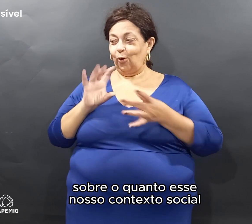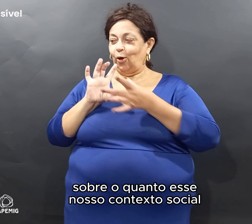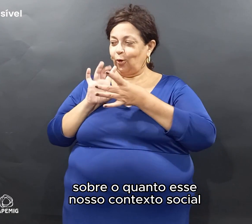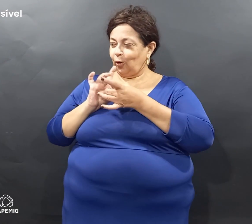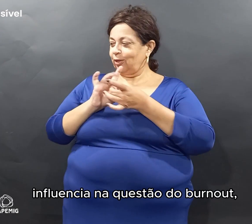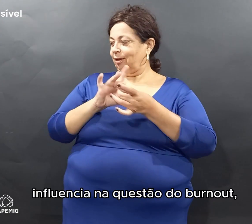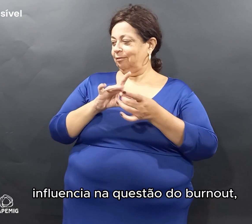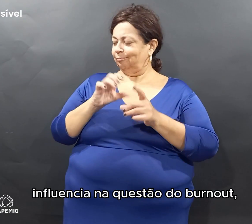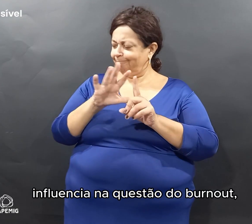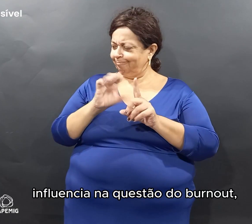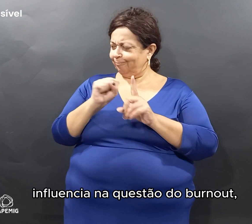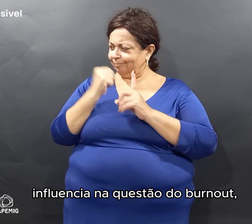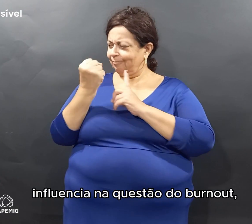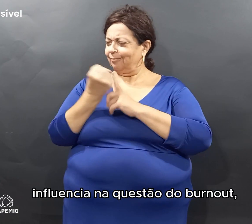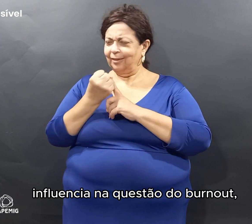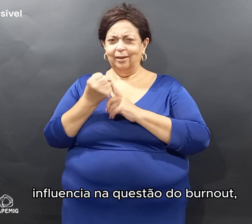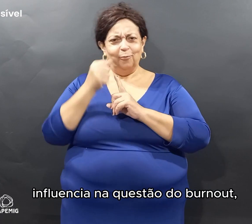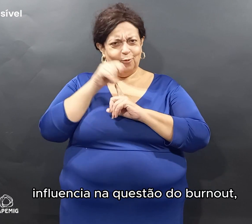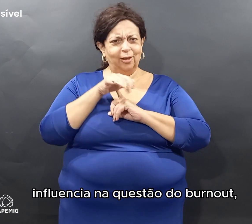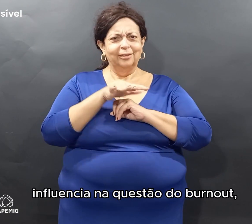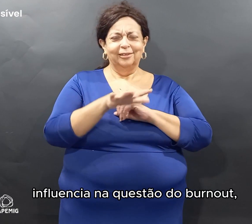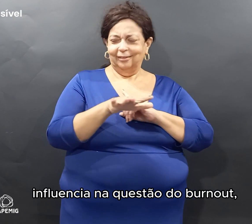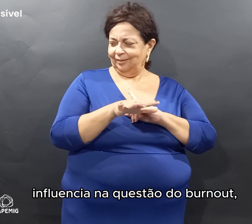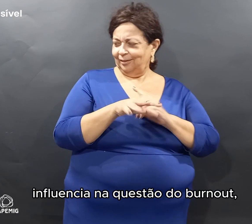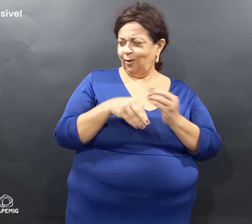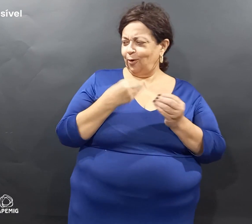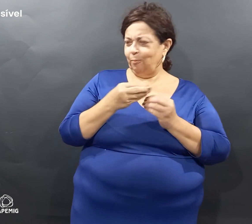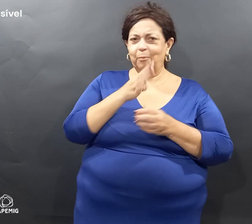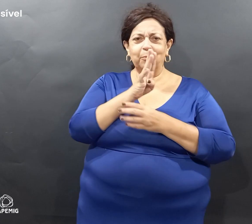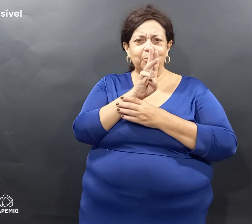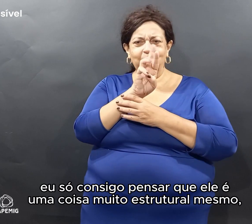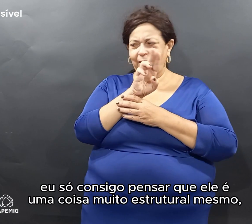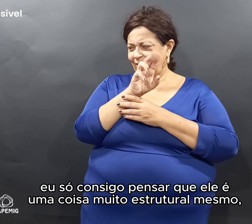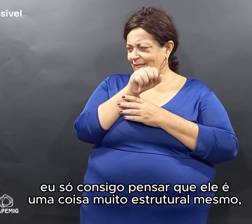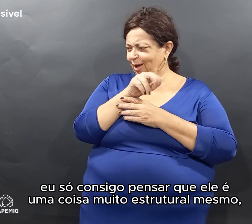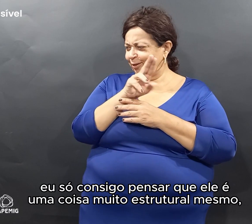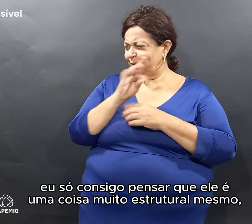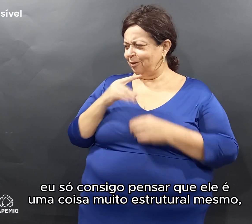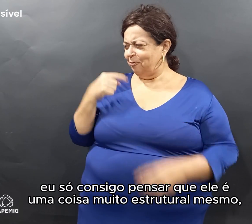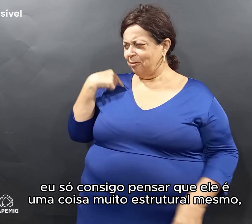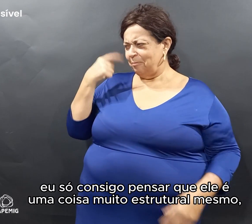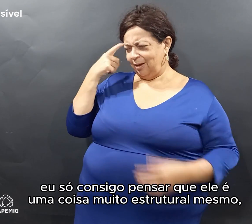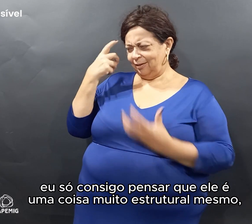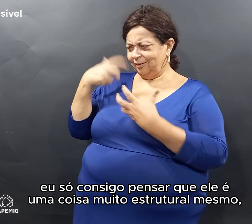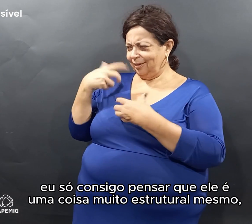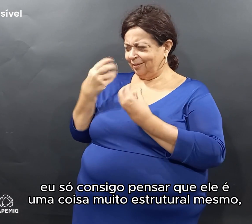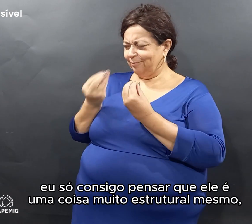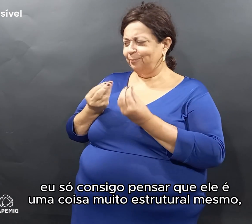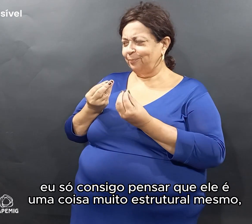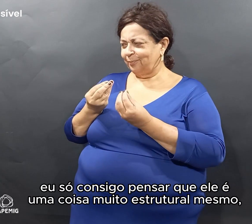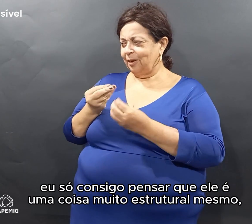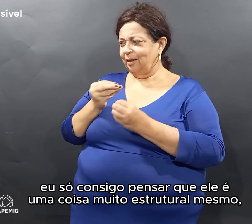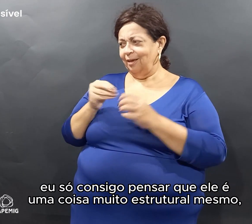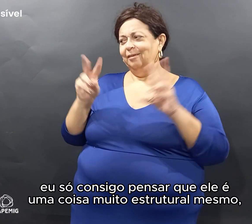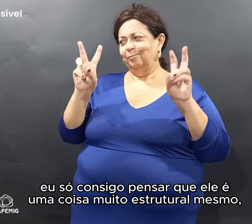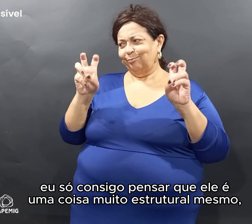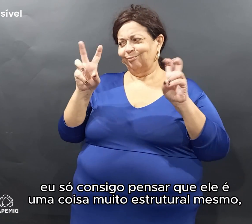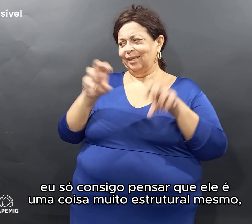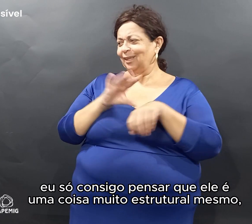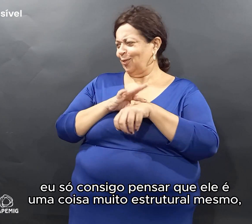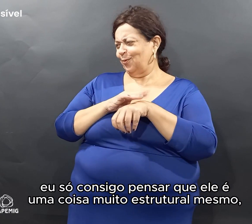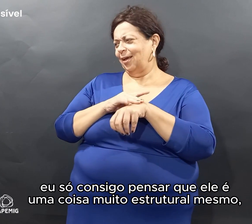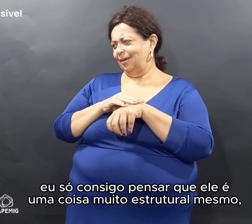contexto social ele influencia na questão do burnout, eu só consigo pensar que ele é uma coisa